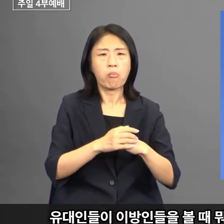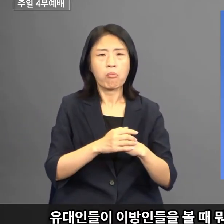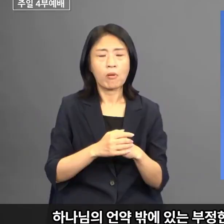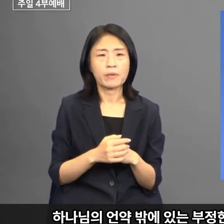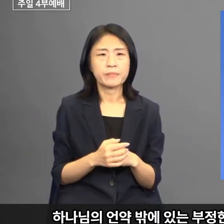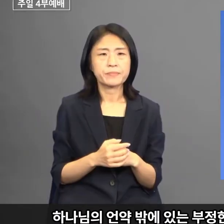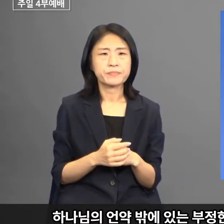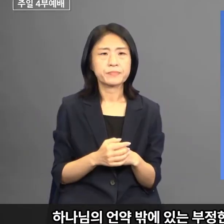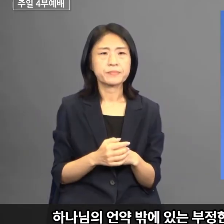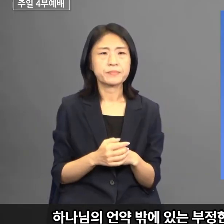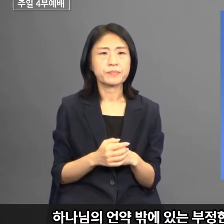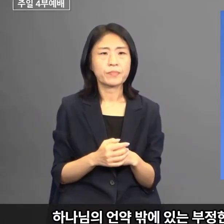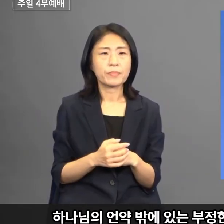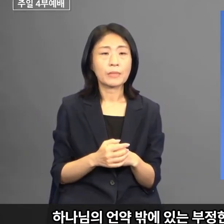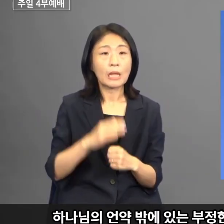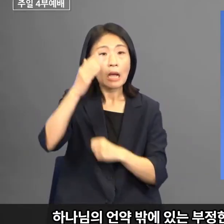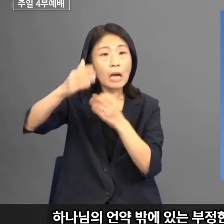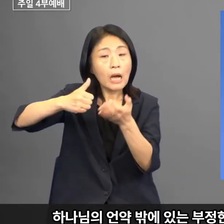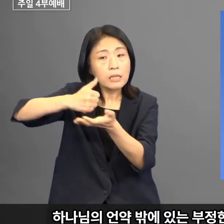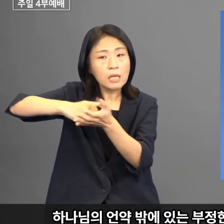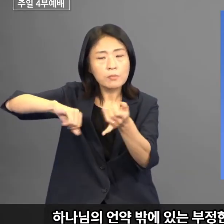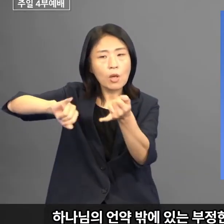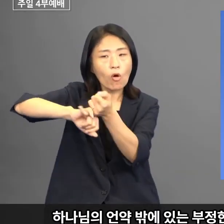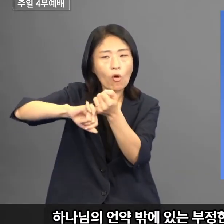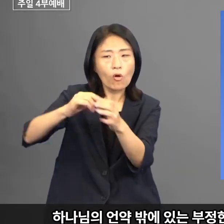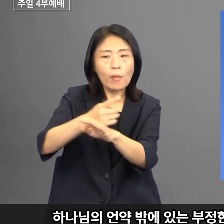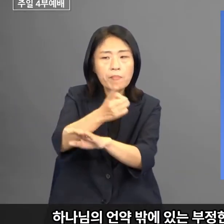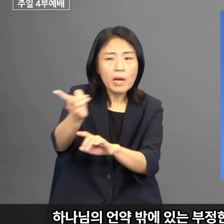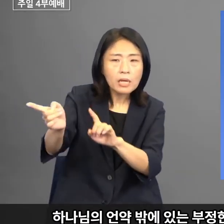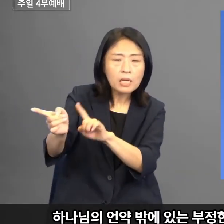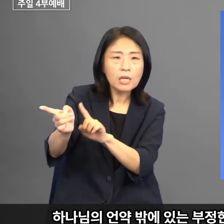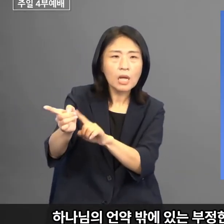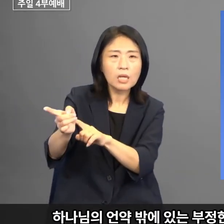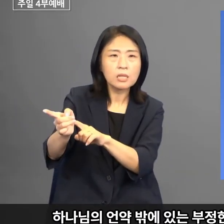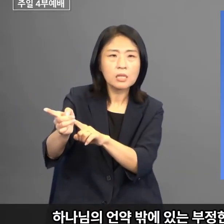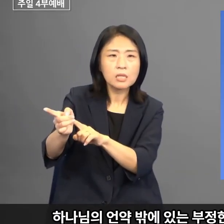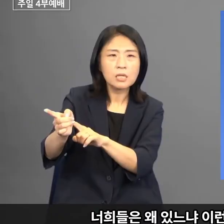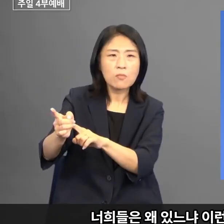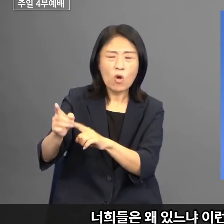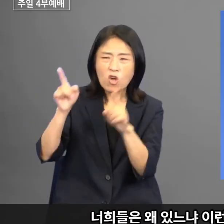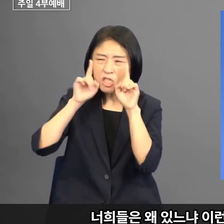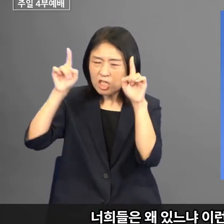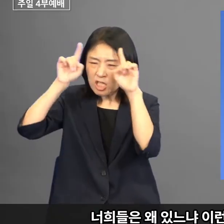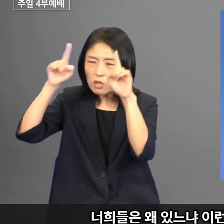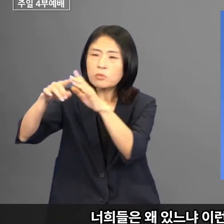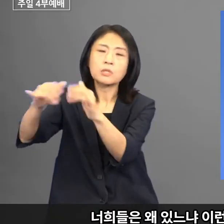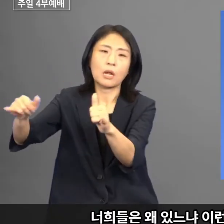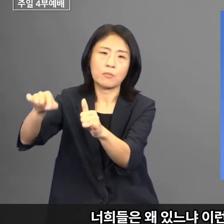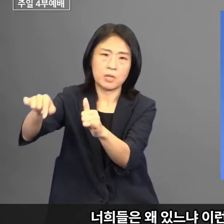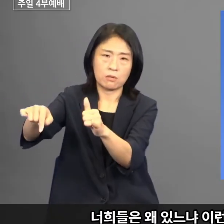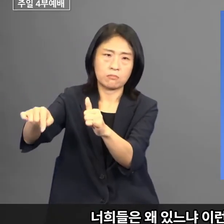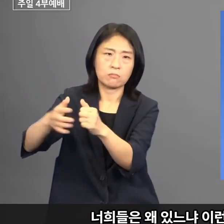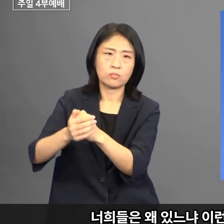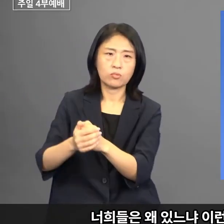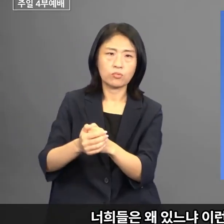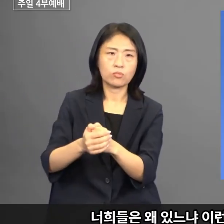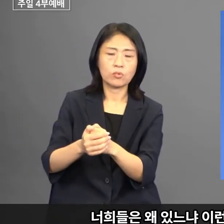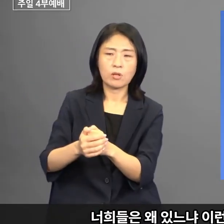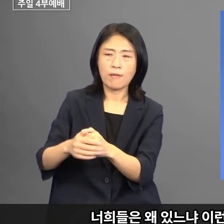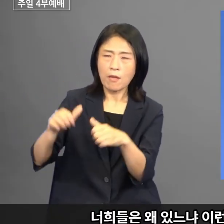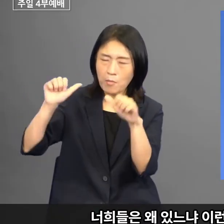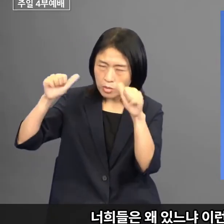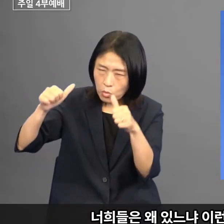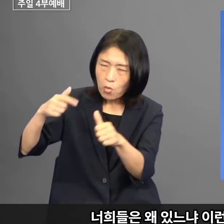했죠. 하나님의 언약 밖에 있는 부정한 자다. 심지어는 뭐 지옥에 뗄까 합니다. 너희들은 왜 있느냐. 뭐 이런 식으로